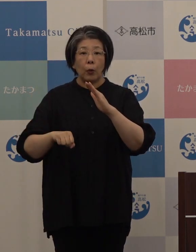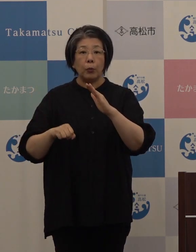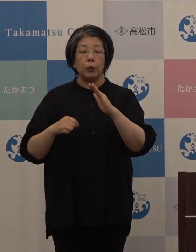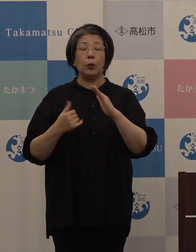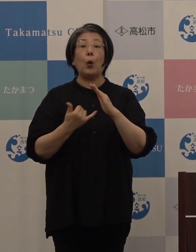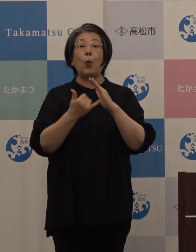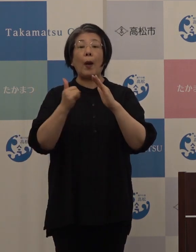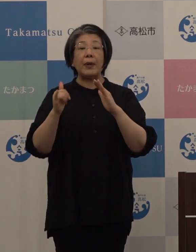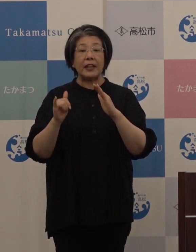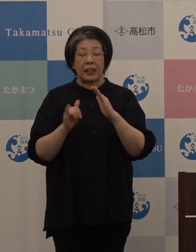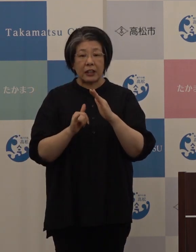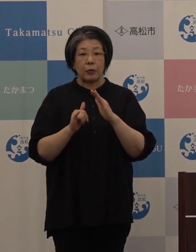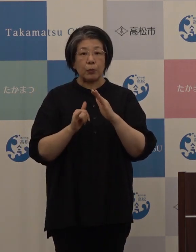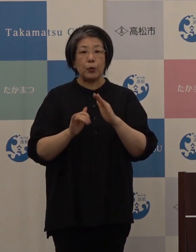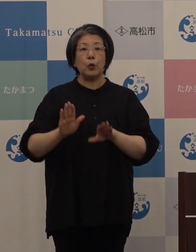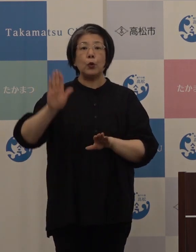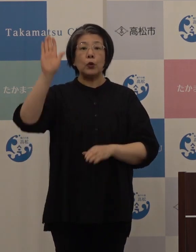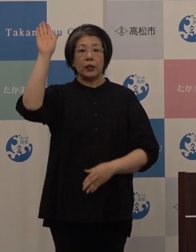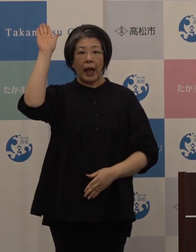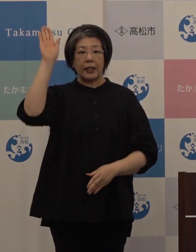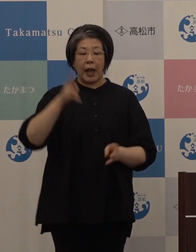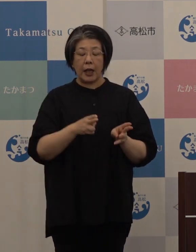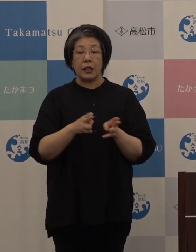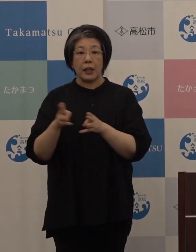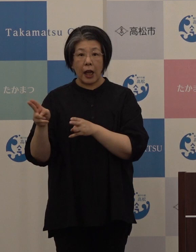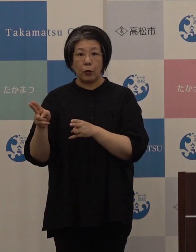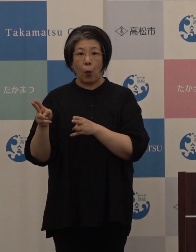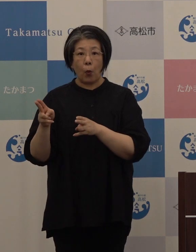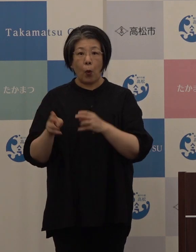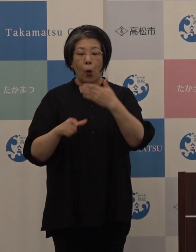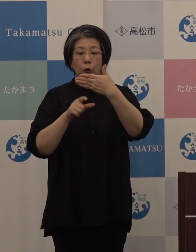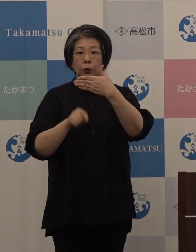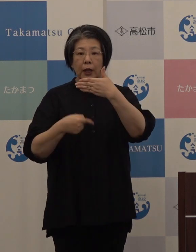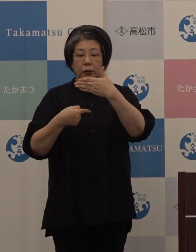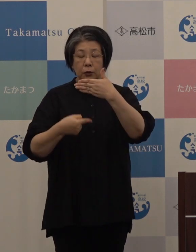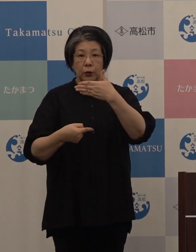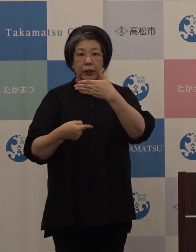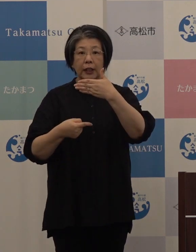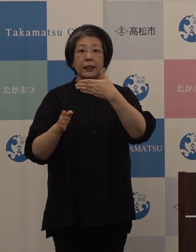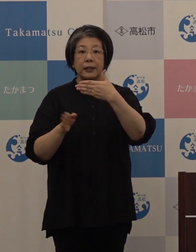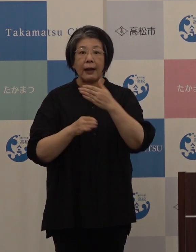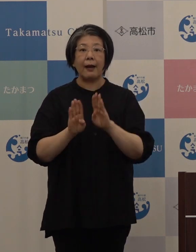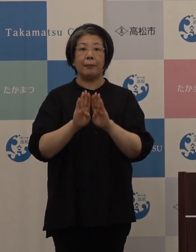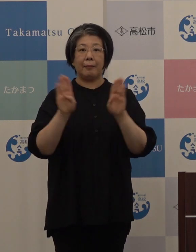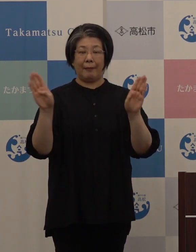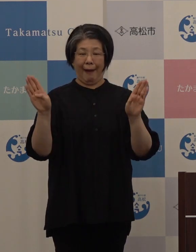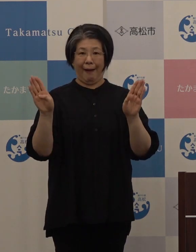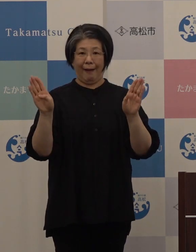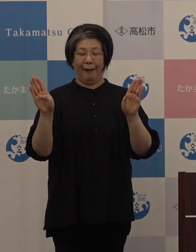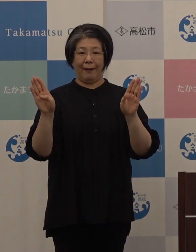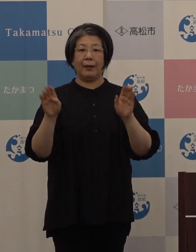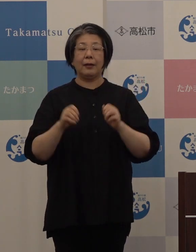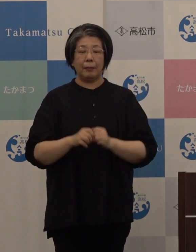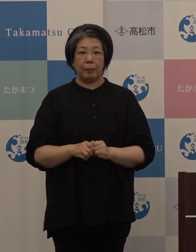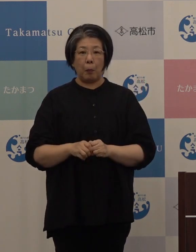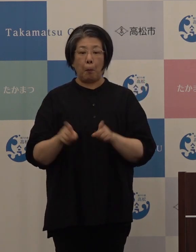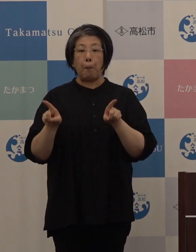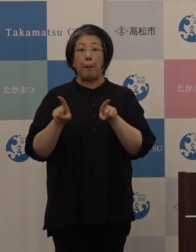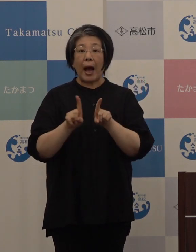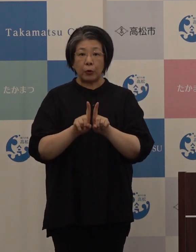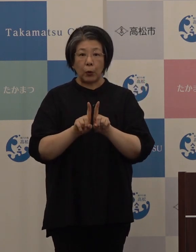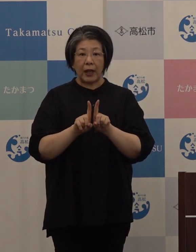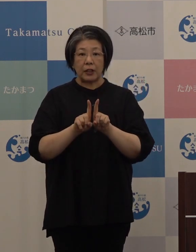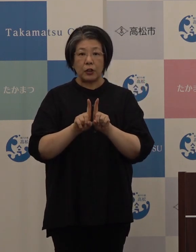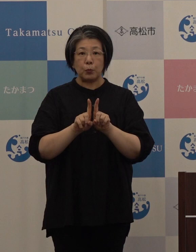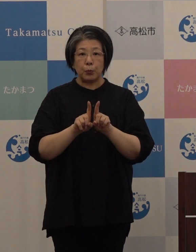制度を今回9月1日から新たに導入いたします。その制度の名称でございますが、パートナーシップ制